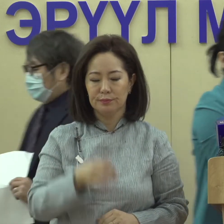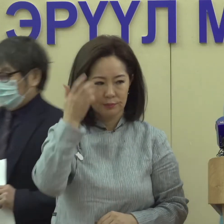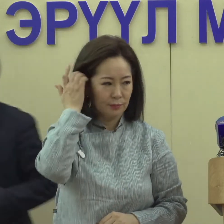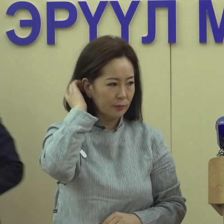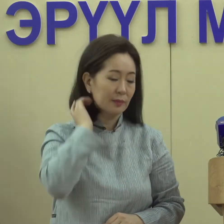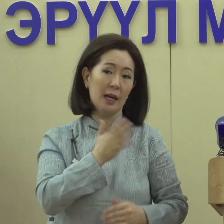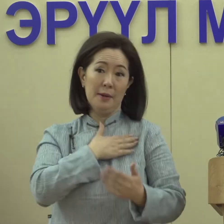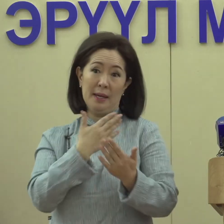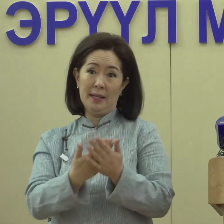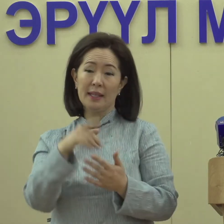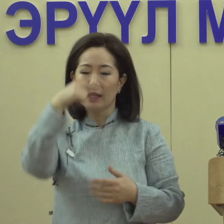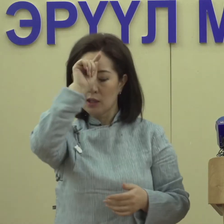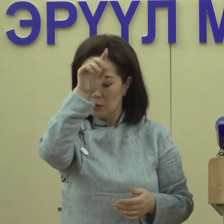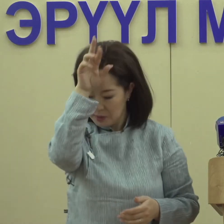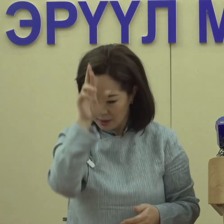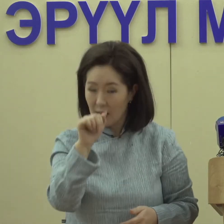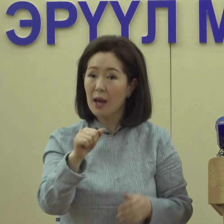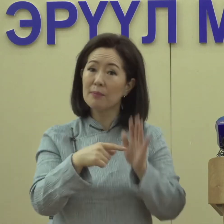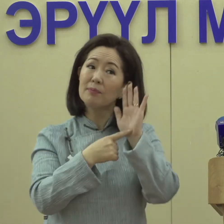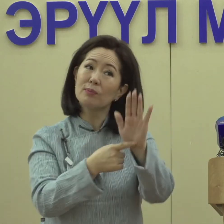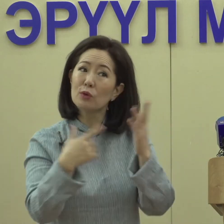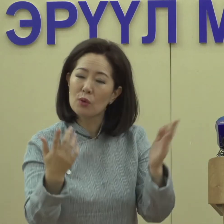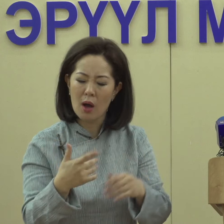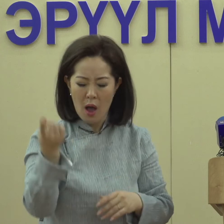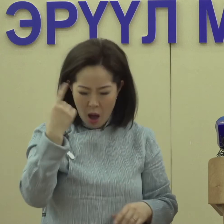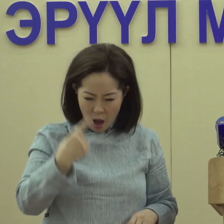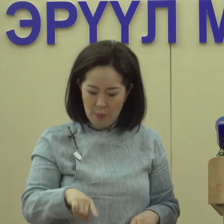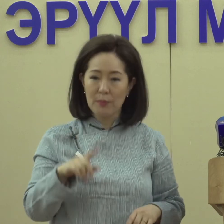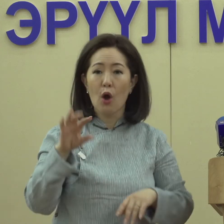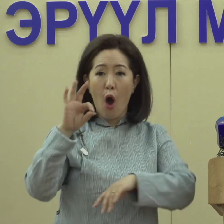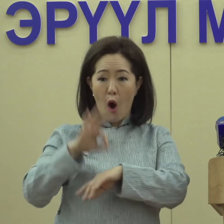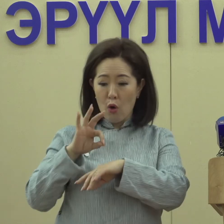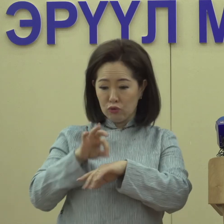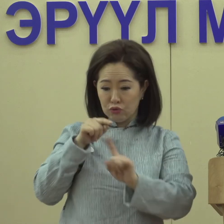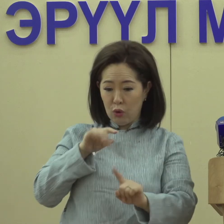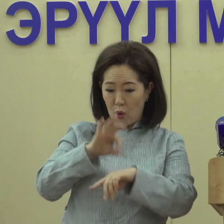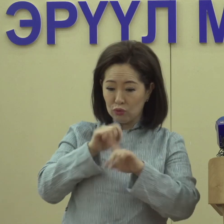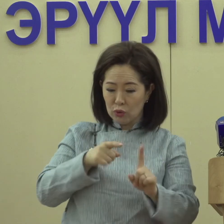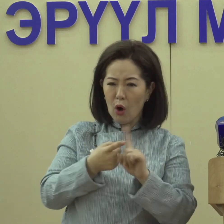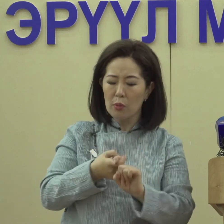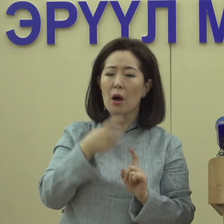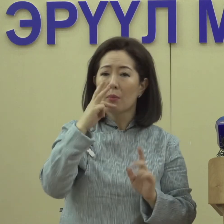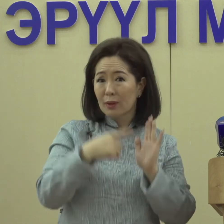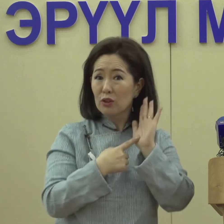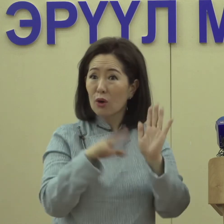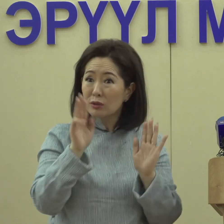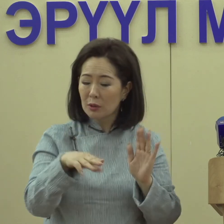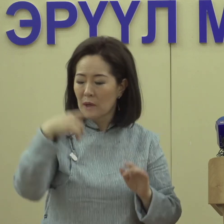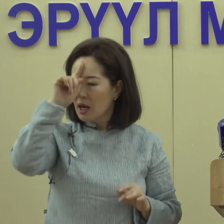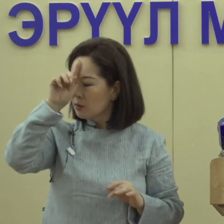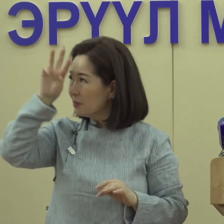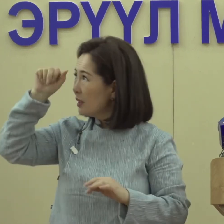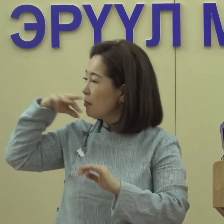За баярлалаа. За эрүүл мэндийн яам бол та бүхэнд хамгийн одоо энэ халдварт өвчний талаар хамгийн зөв үнэн бодит мэдээллийг өгч байгаа. Эрүүл мэндийн